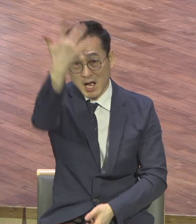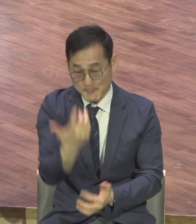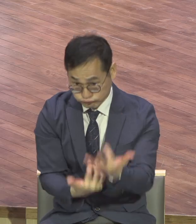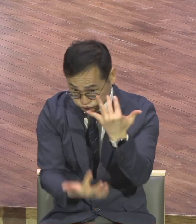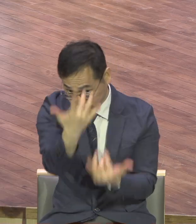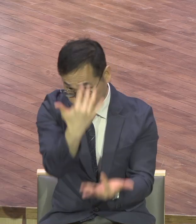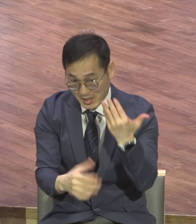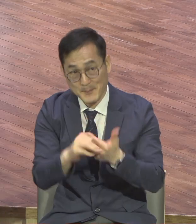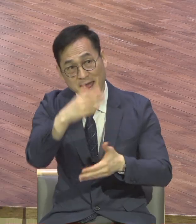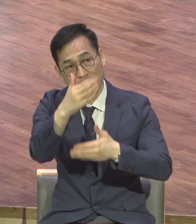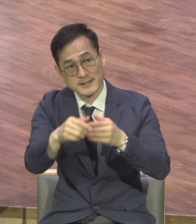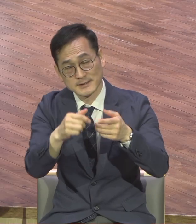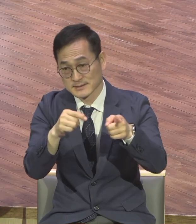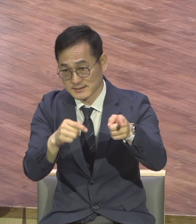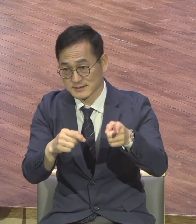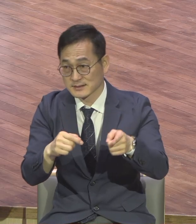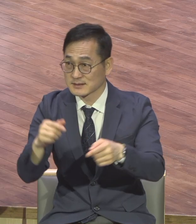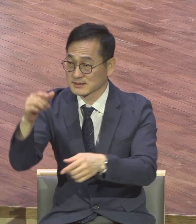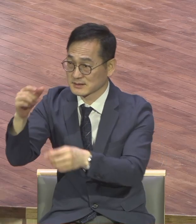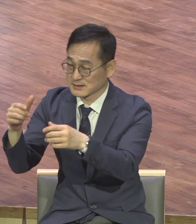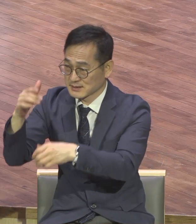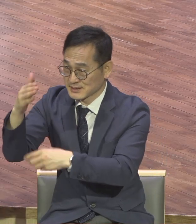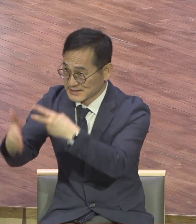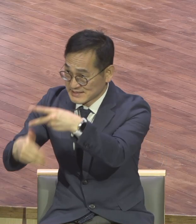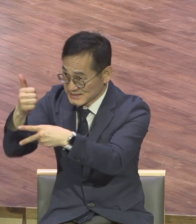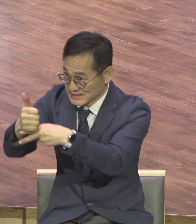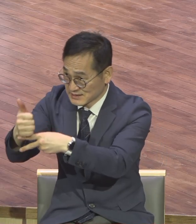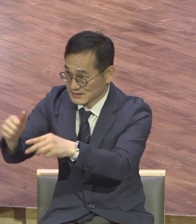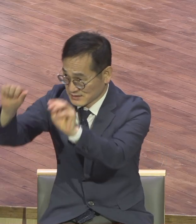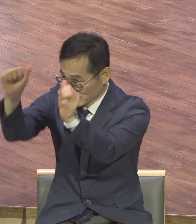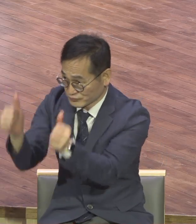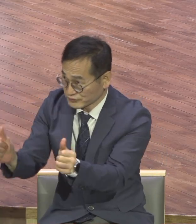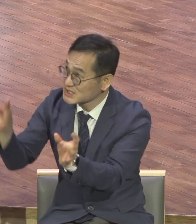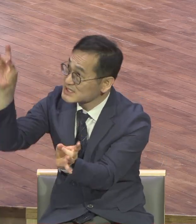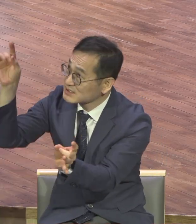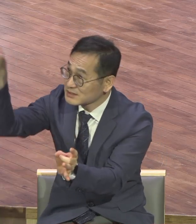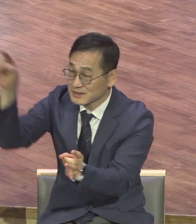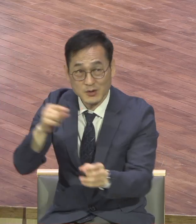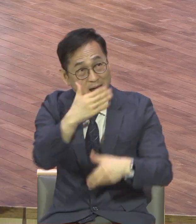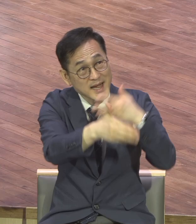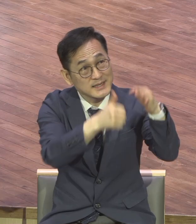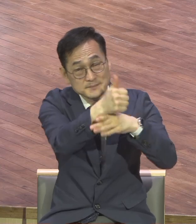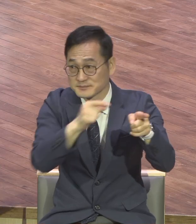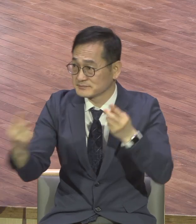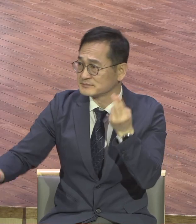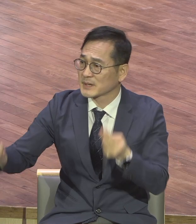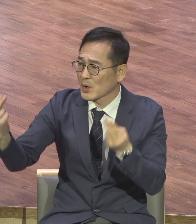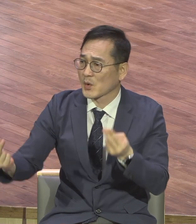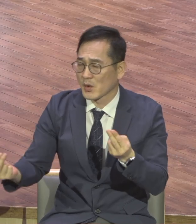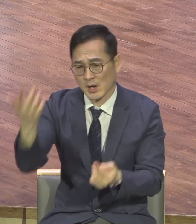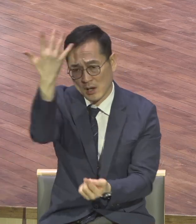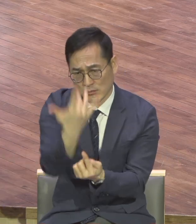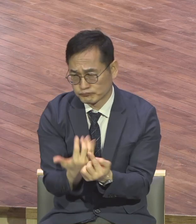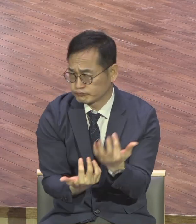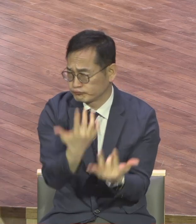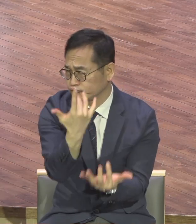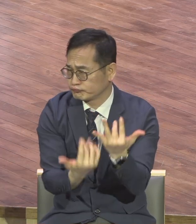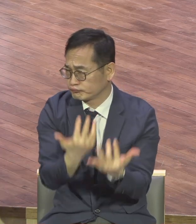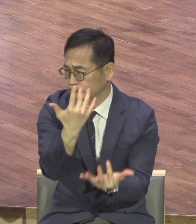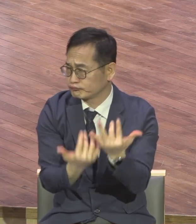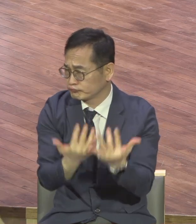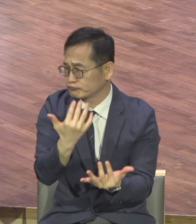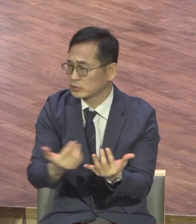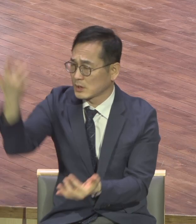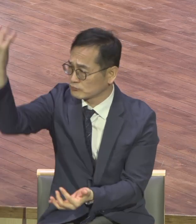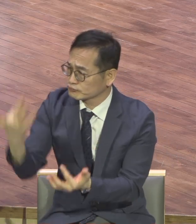합의를 봤어. 그래서 서로 그렇게 놓고 기도하는데 뭐 결과야 뻔하지요. 엘리야의